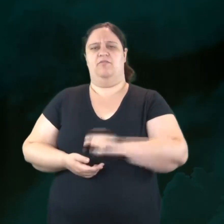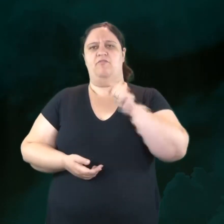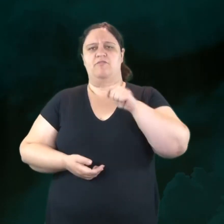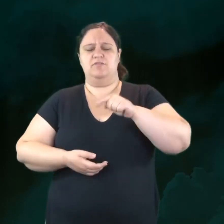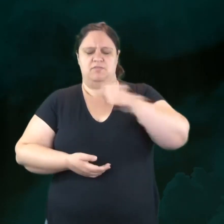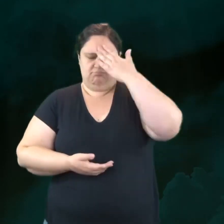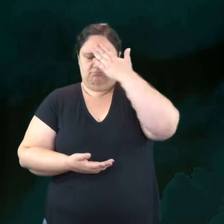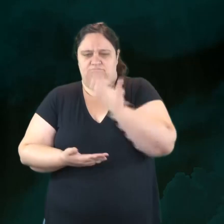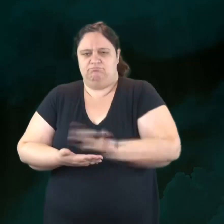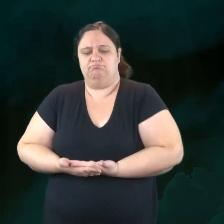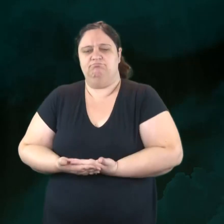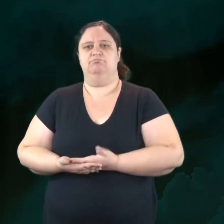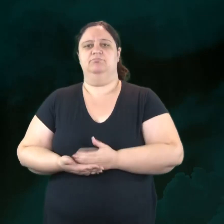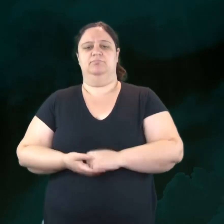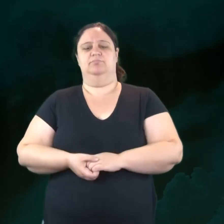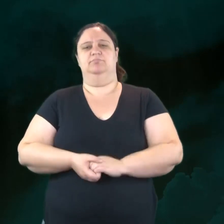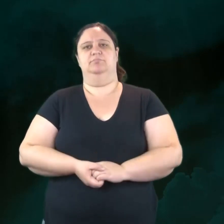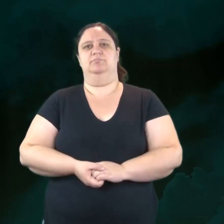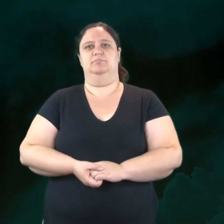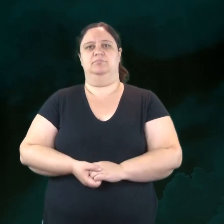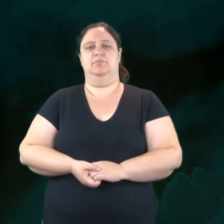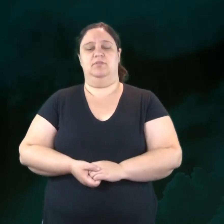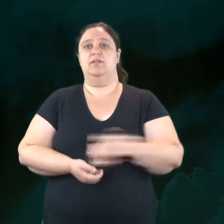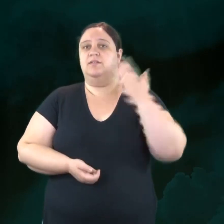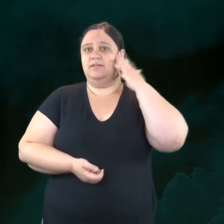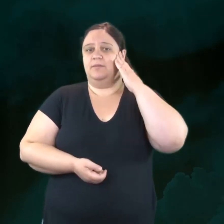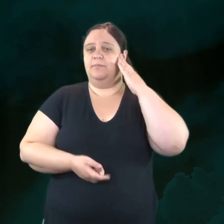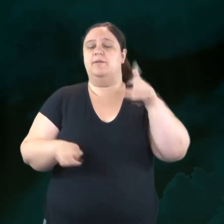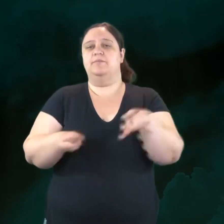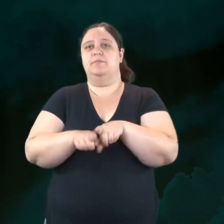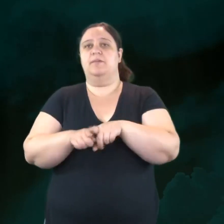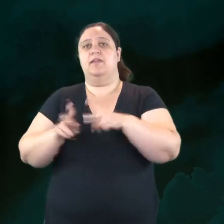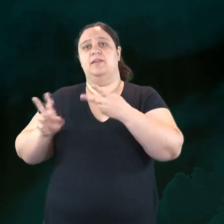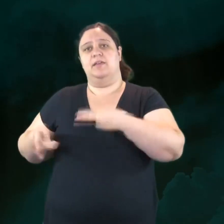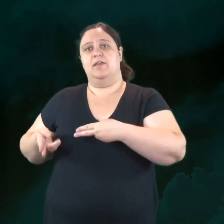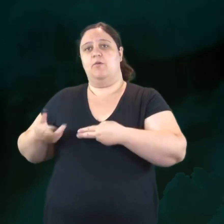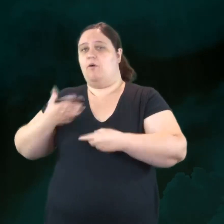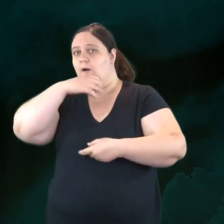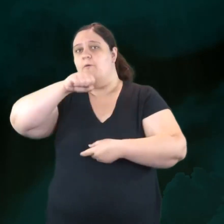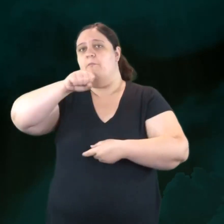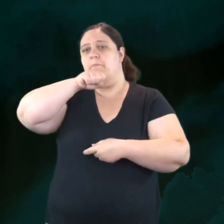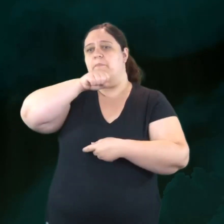sabeis ainda de que maneira como pai a seus filhos a cada um de vós